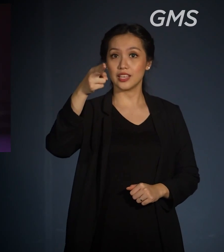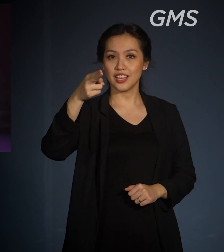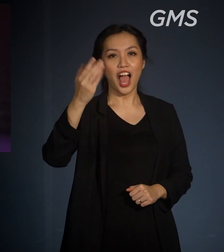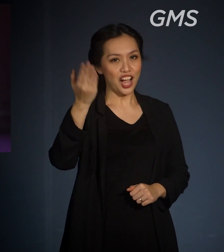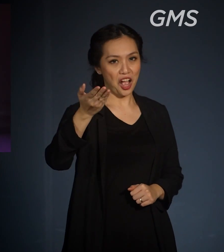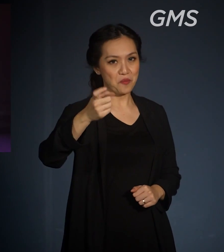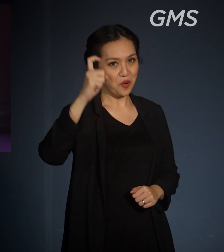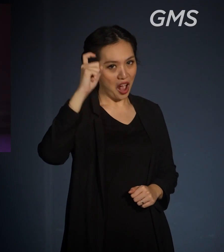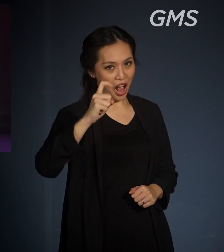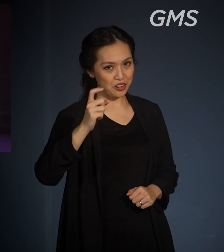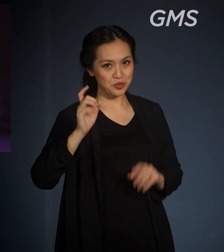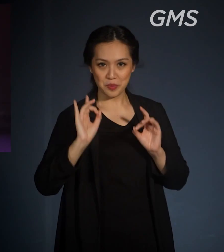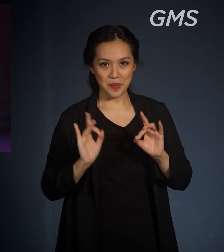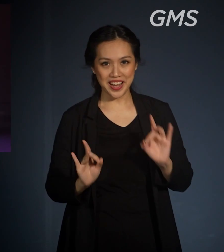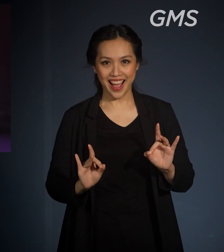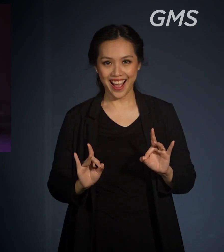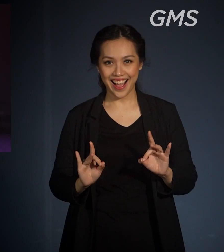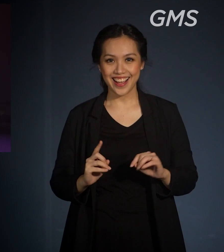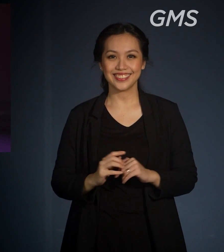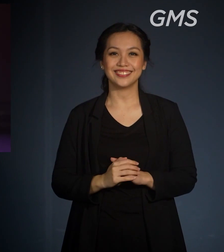berbeda ketimbang hari ini.